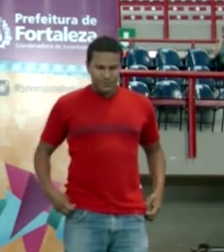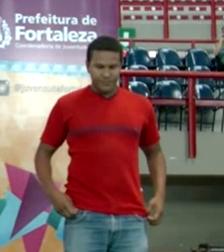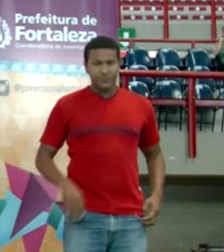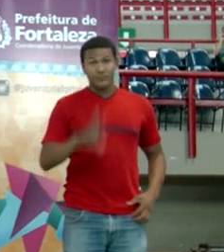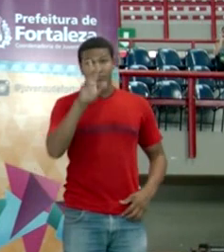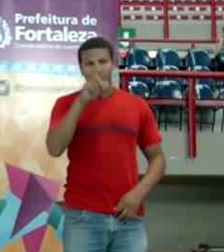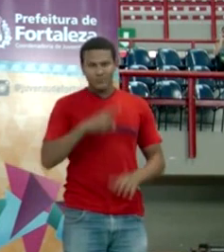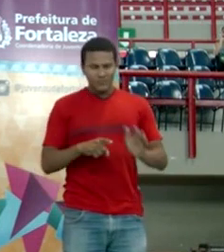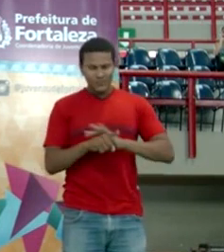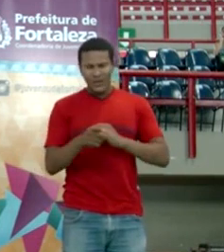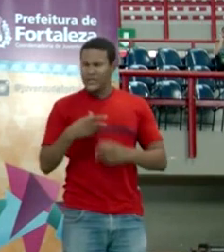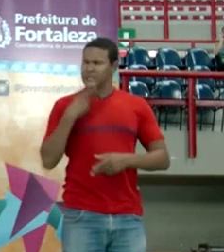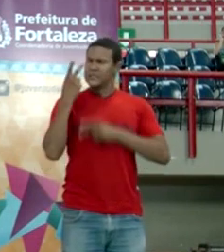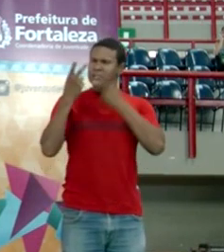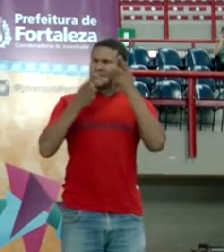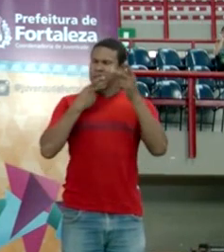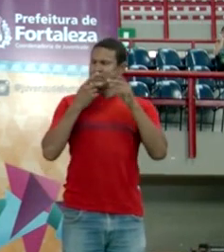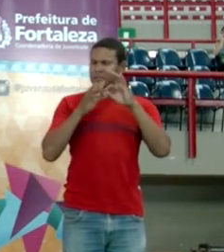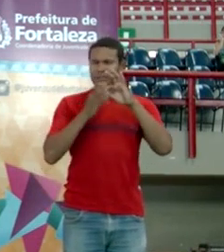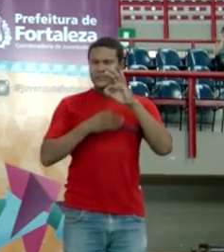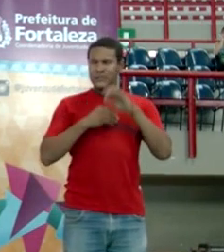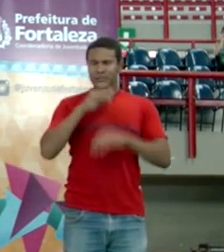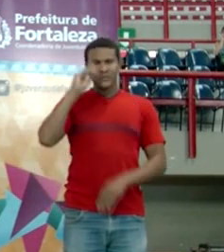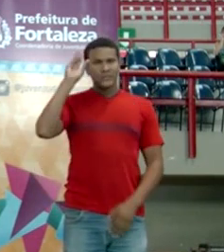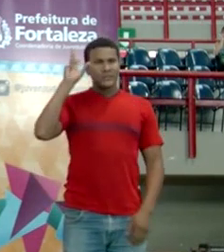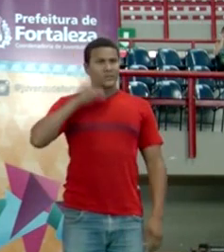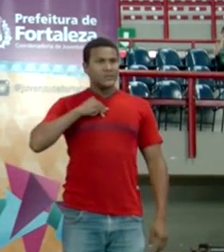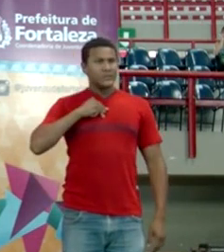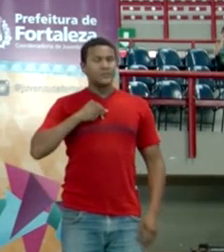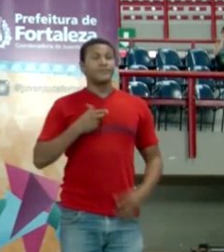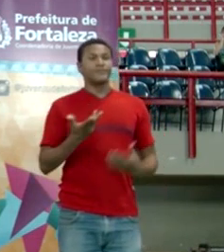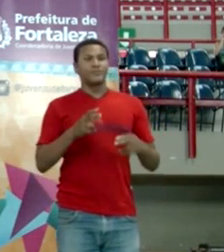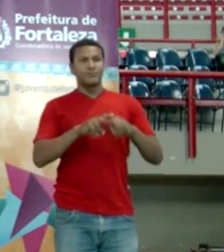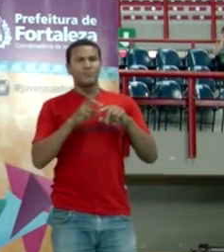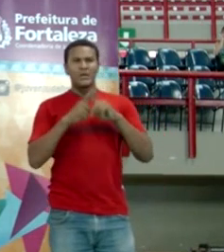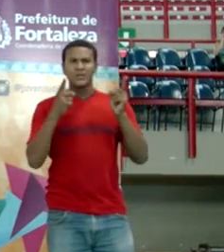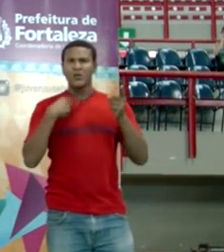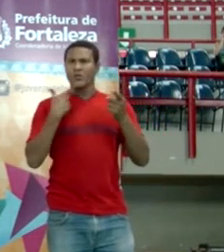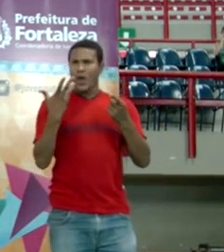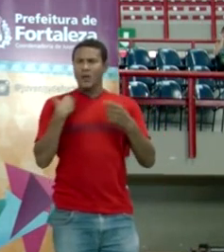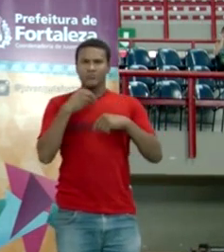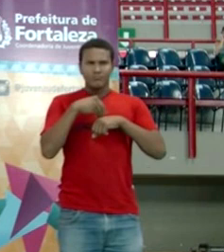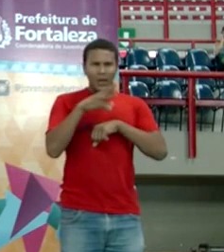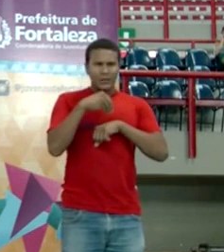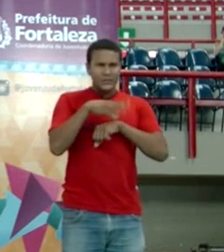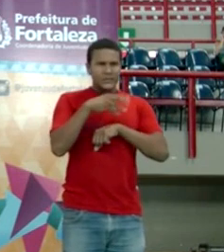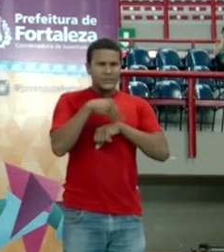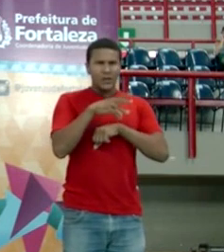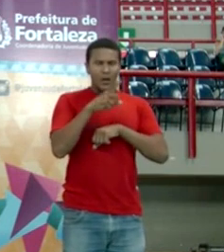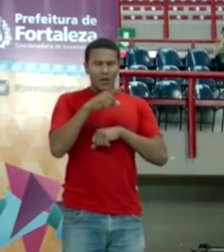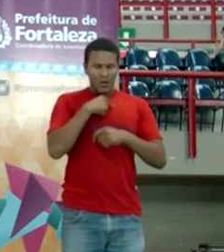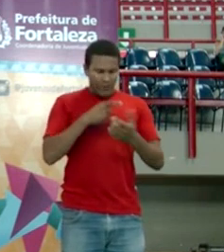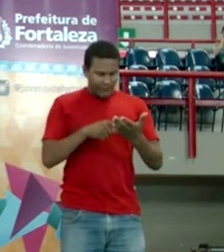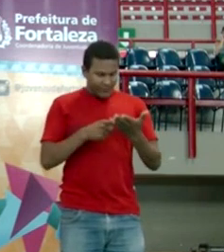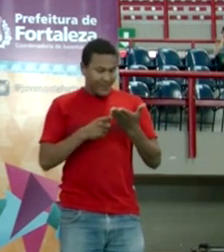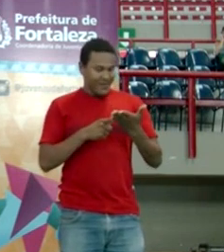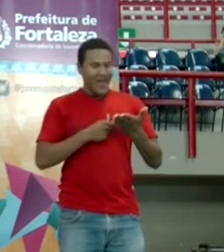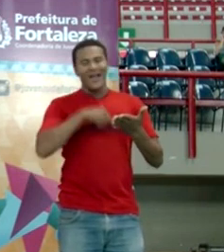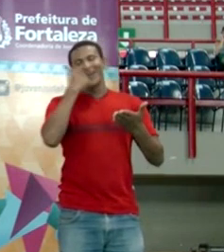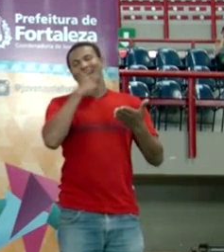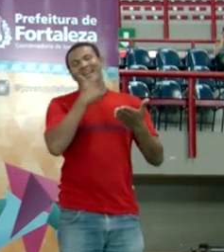Outra pergunta, ou para falar. Mas é porque eu quero dar todas as dicas para que quando você chegue na prova, você olha aí, comece a